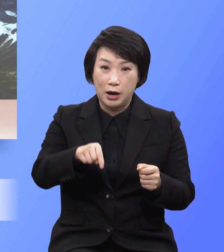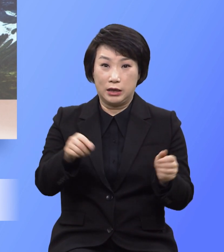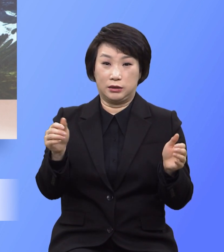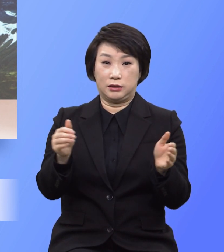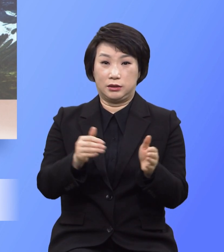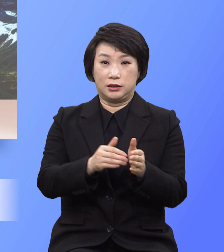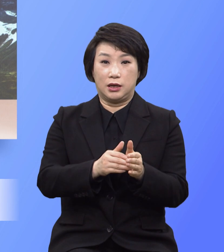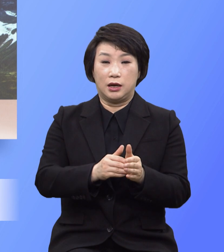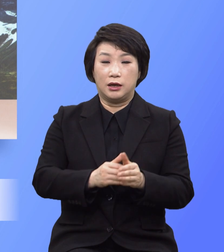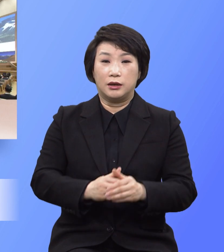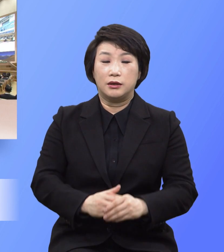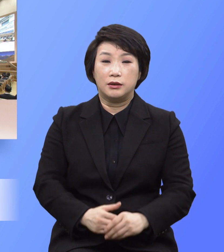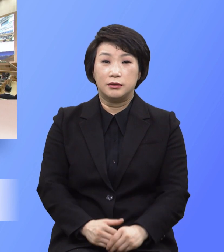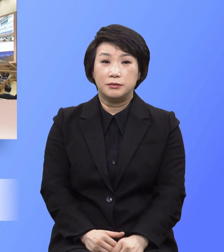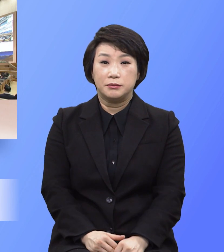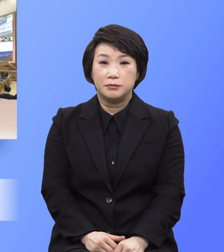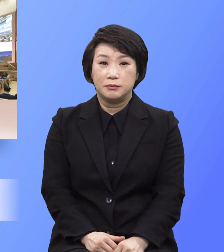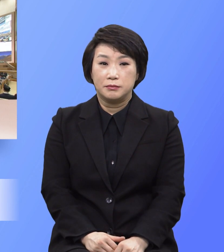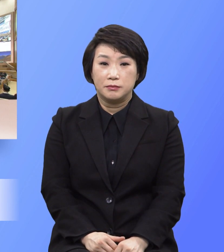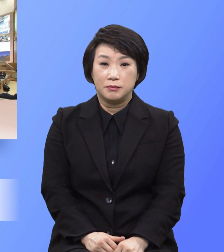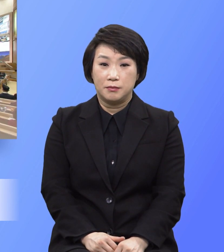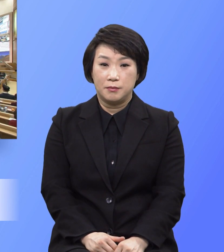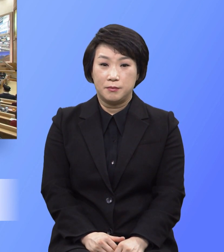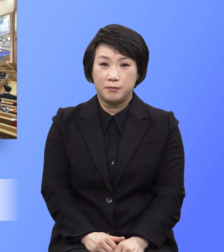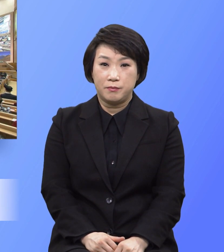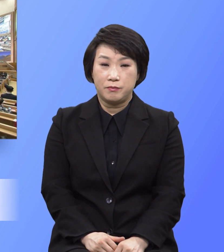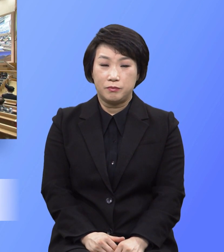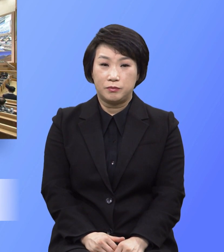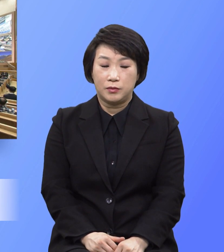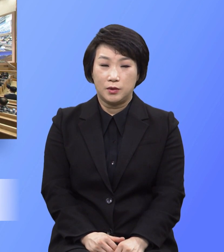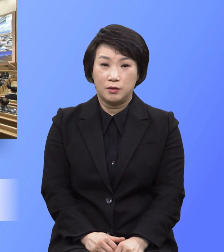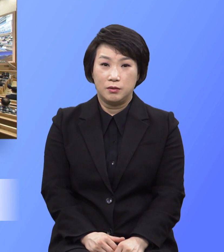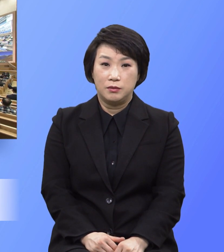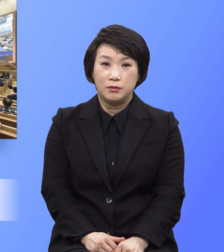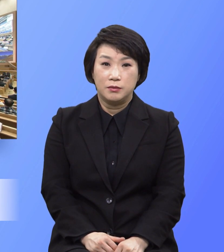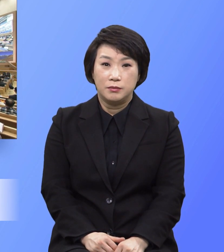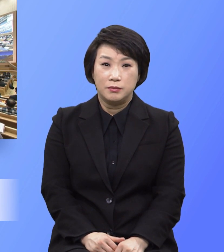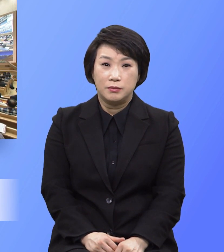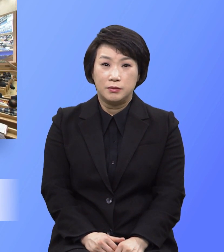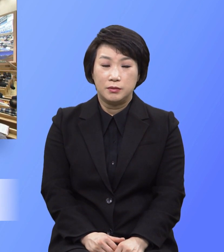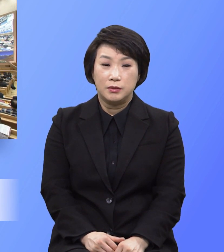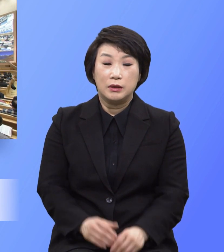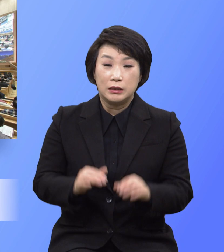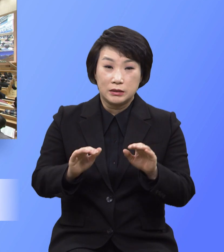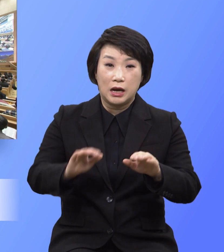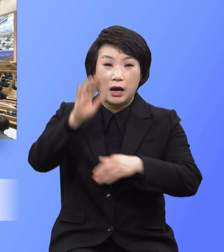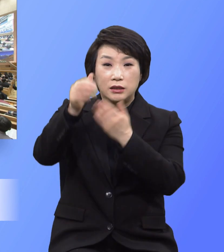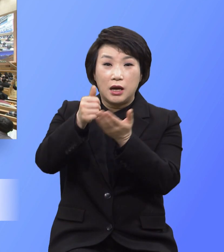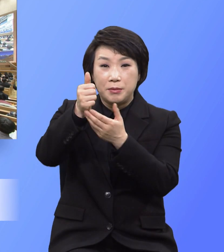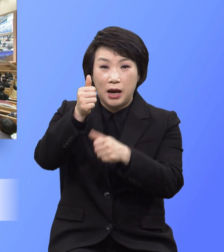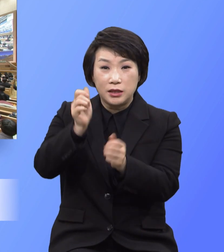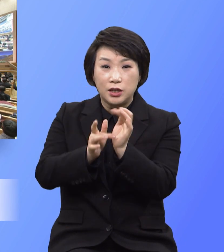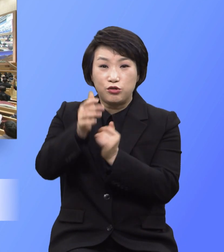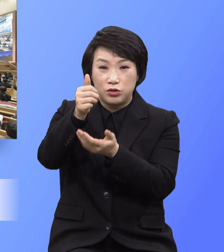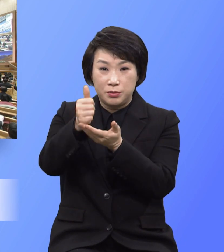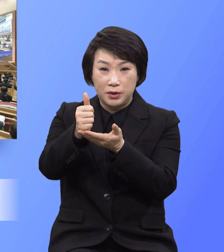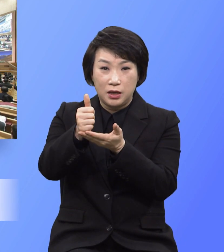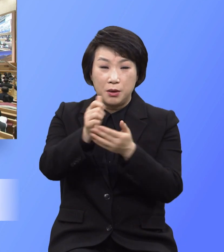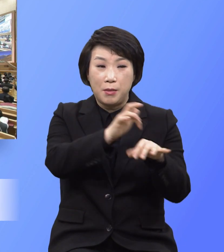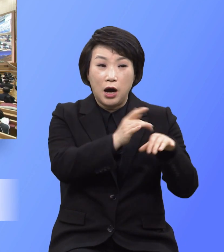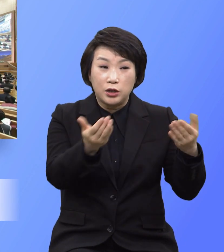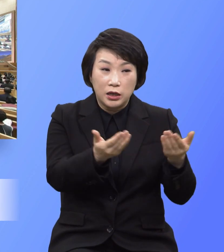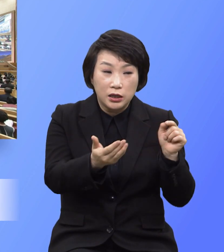일을 멸하려 하심이니라 라고 했으니 하나님의 아들이 마귀의